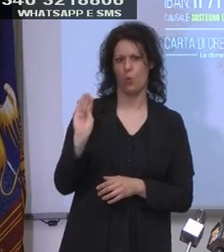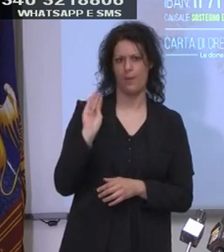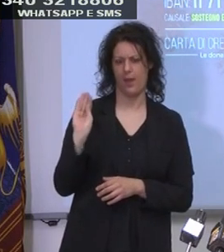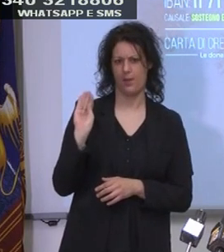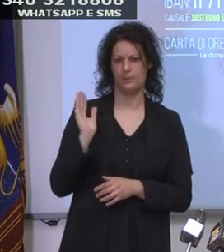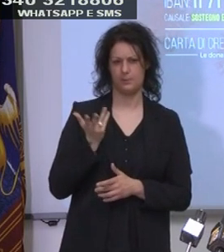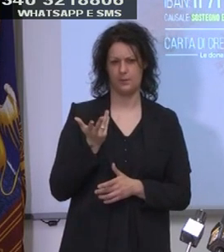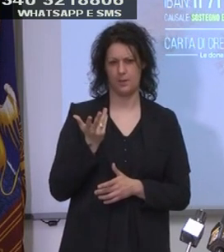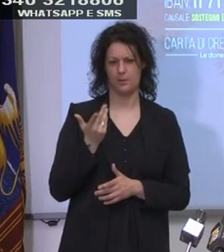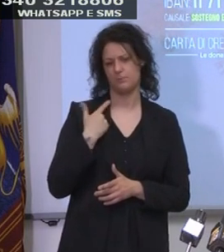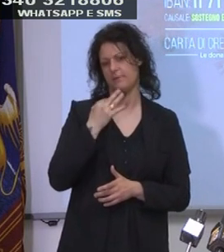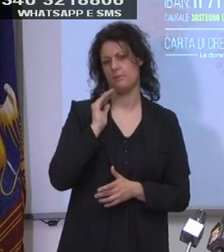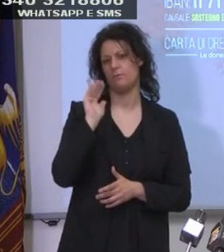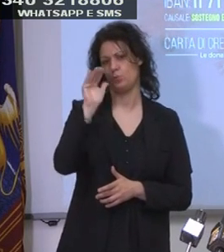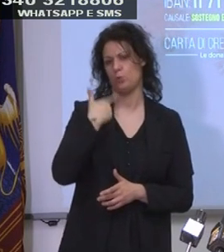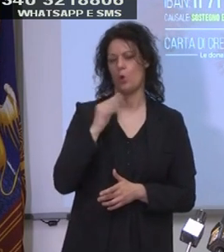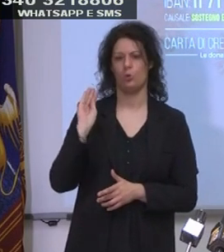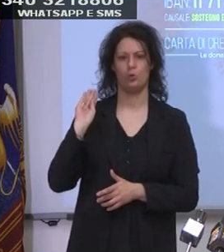quindi sto parlando del futuro,